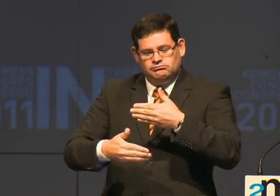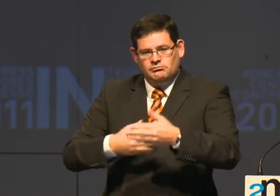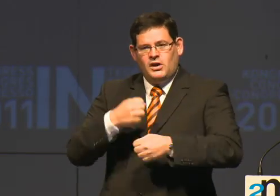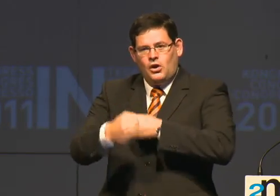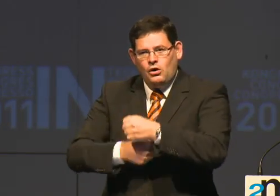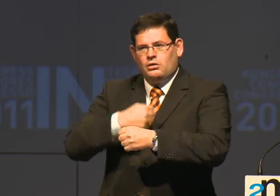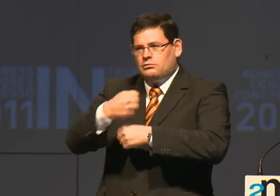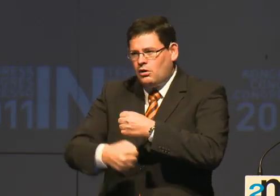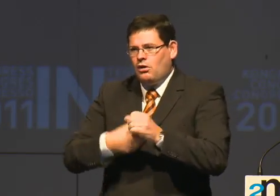Concernant l'éducation,